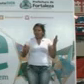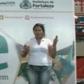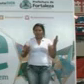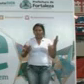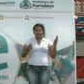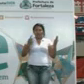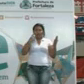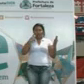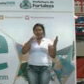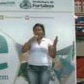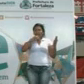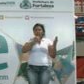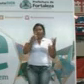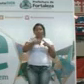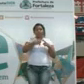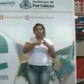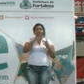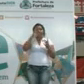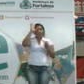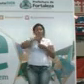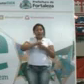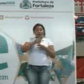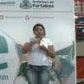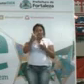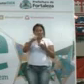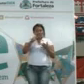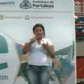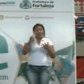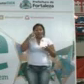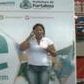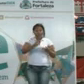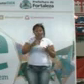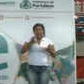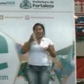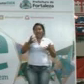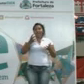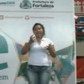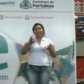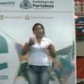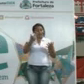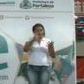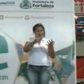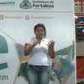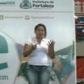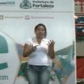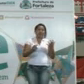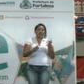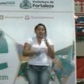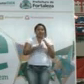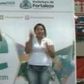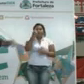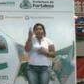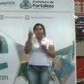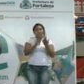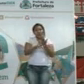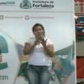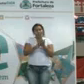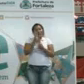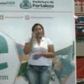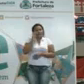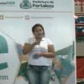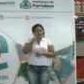fotos. Porque eu queria era ver aquela sacanagem toda, mas não tinha. Mas é o primeiro livro com essas